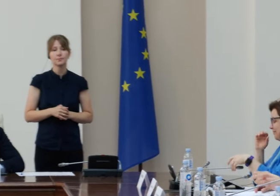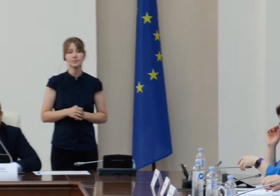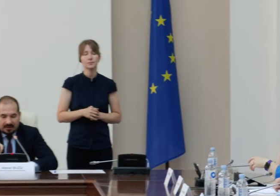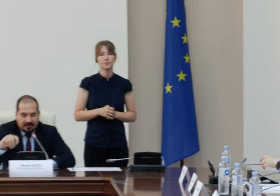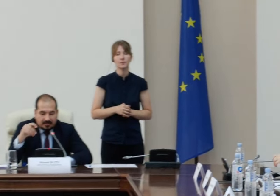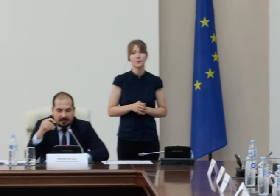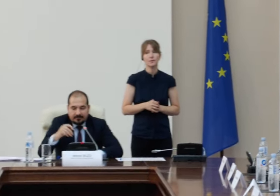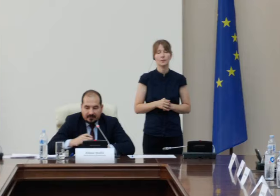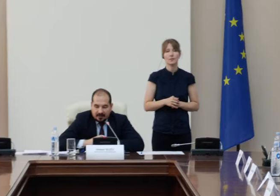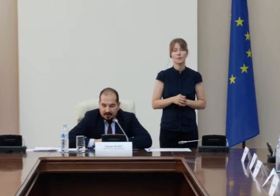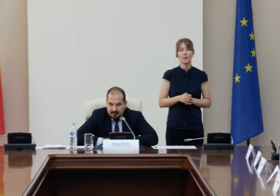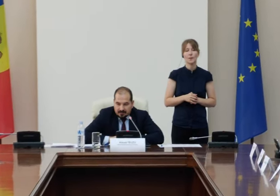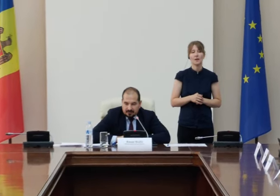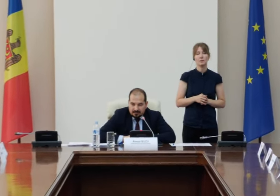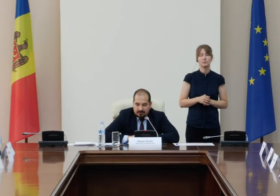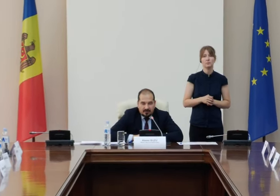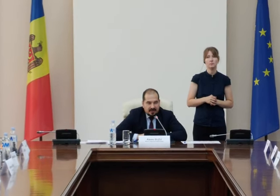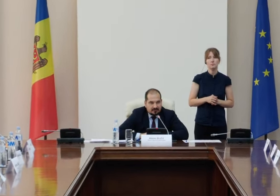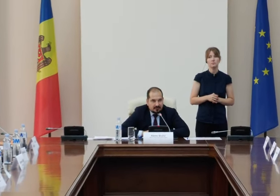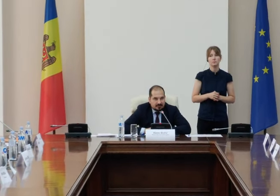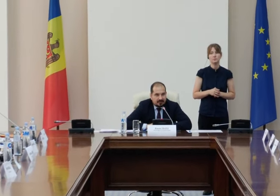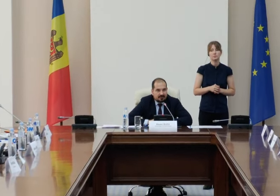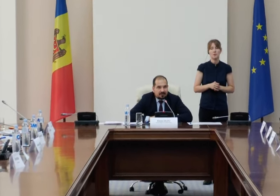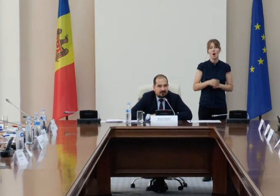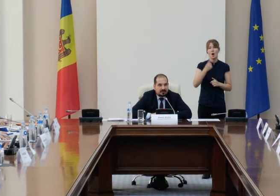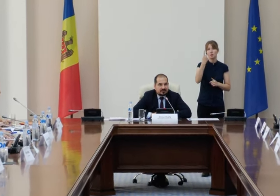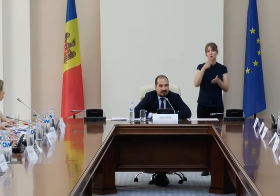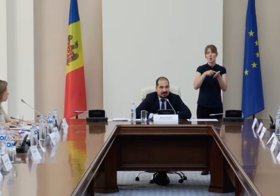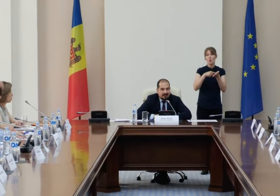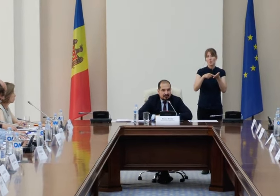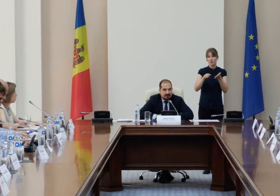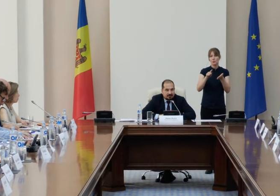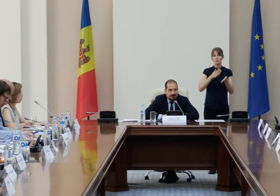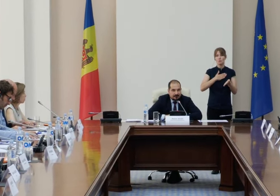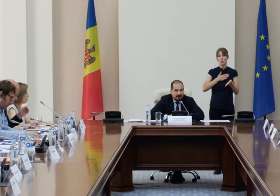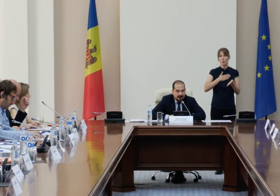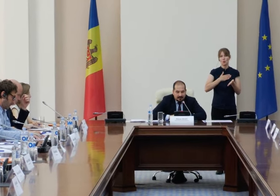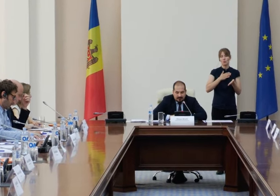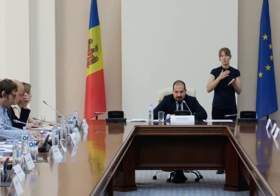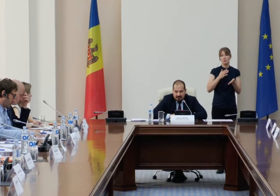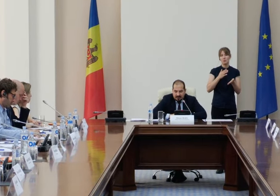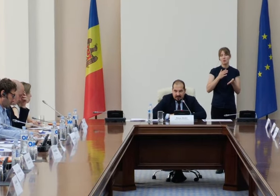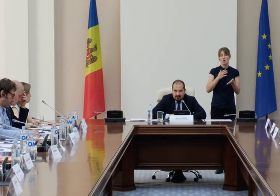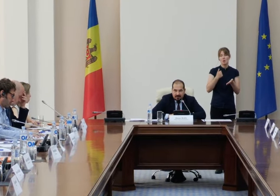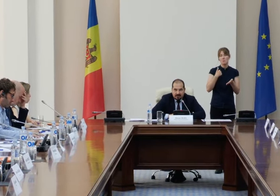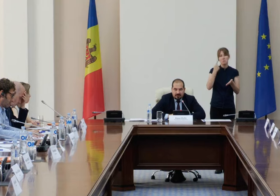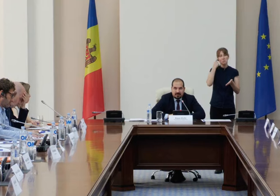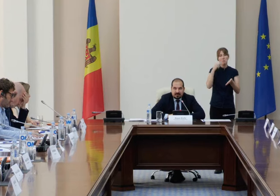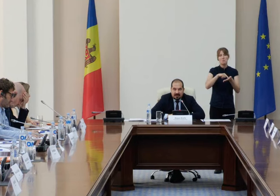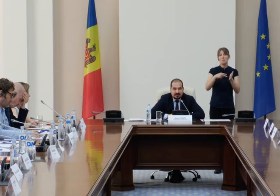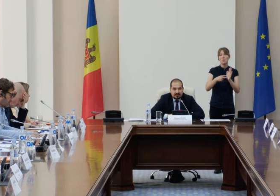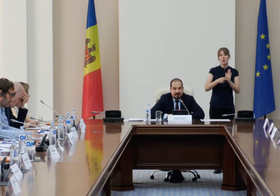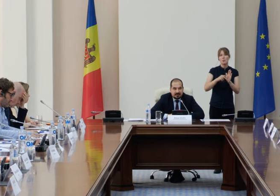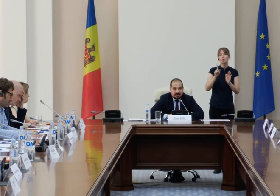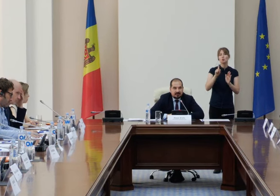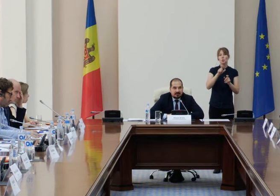Mersi foarte mult! Un obiectiv al meu personal este că să facem așa că colegii noștri din